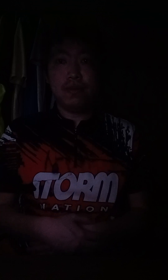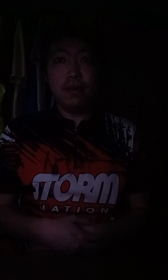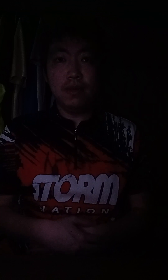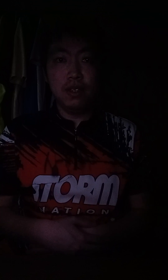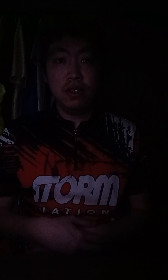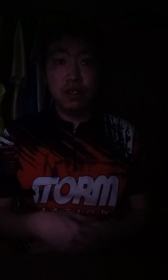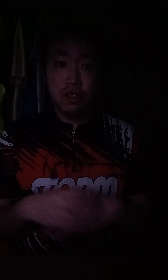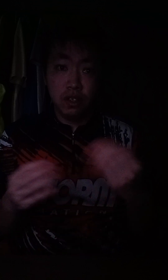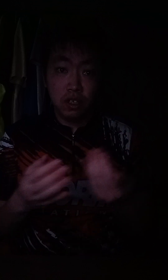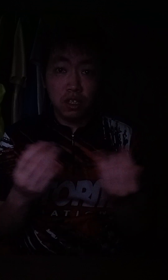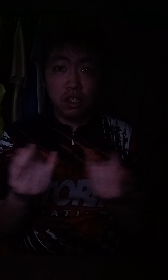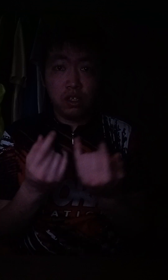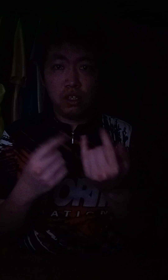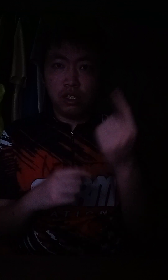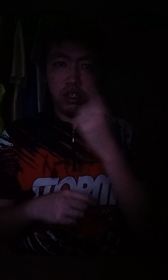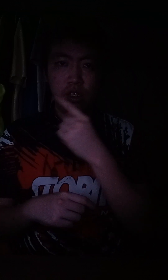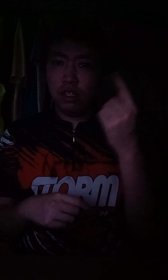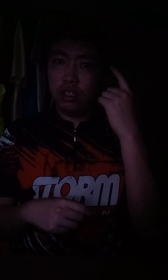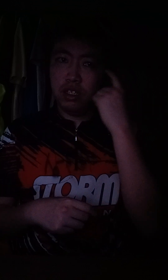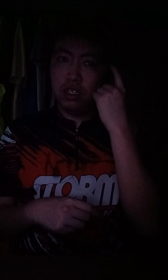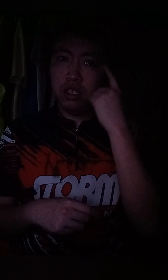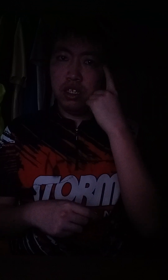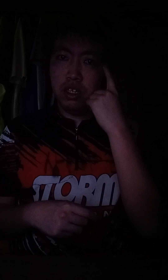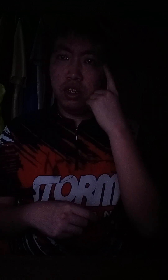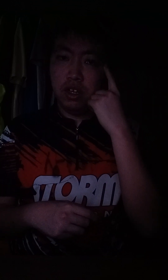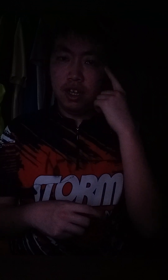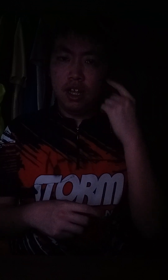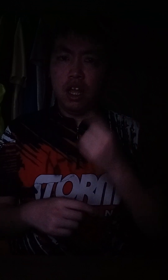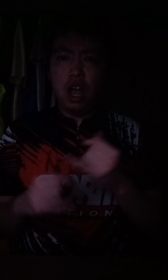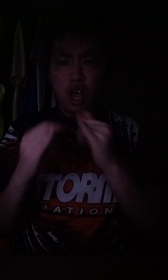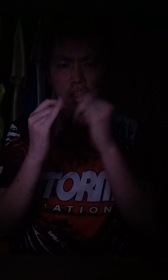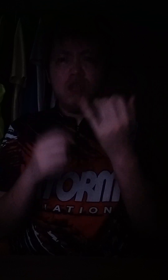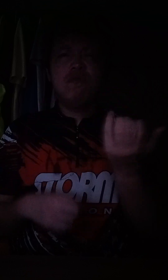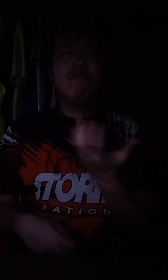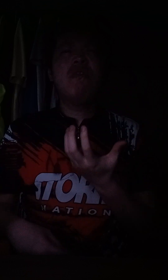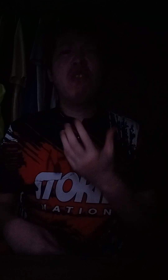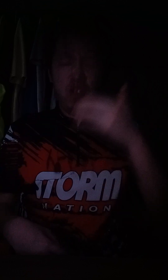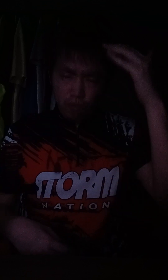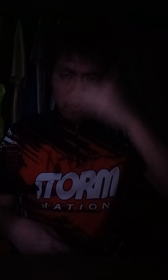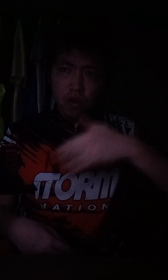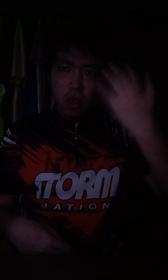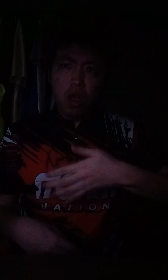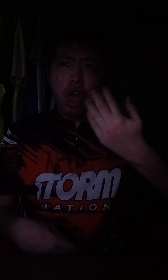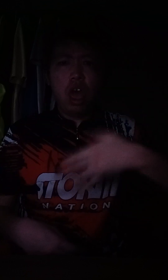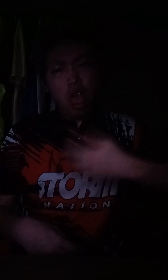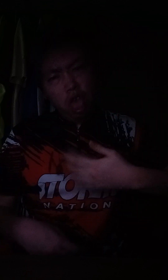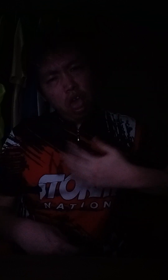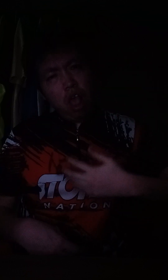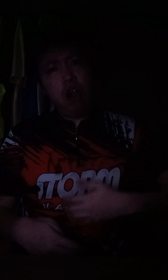왜 현수 스스로 해먹어야겠다고 생각했어요? 할머니가 힘드니까.